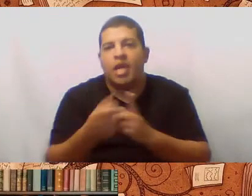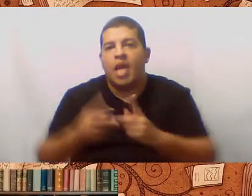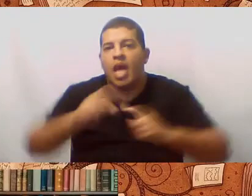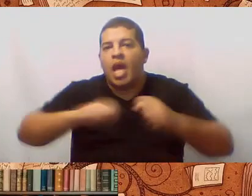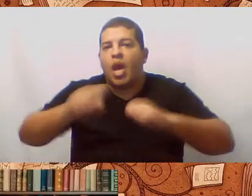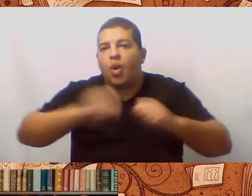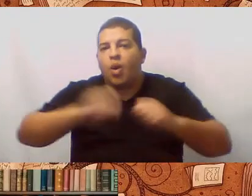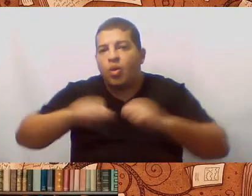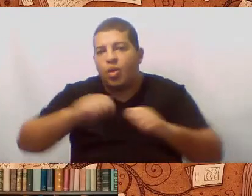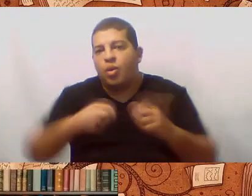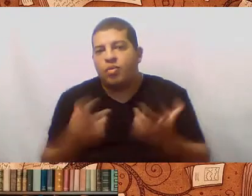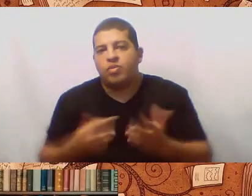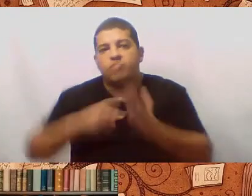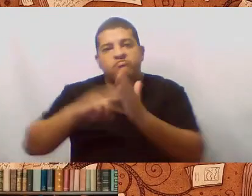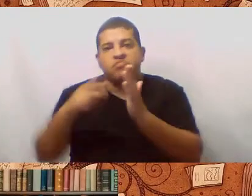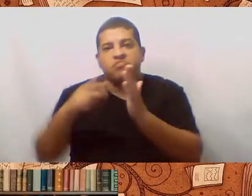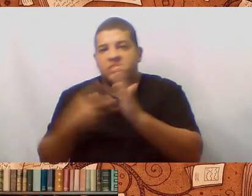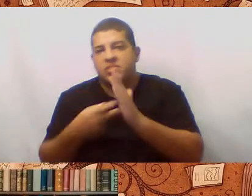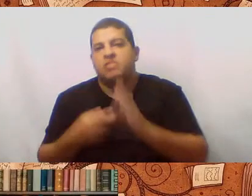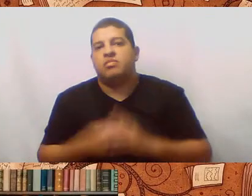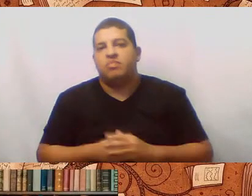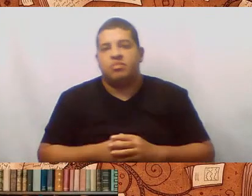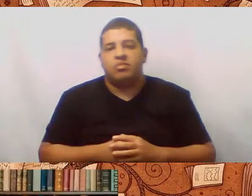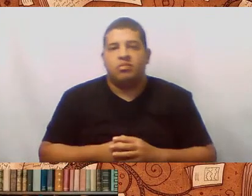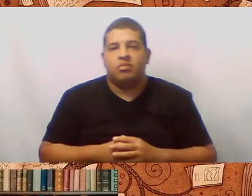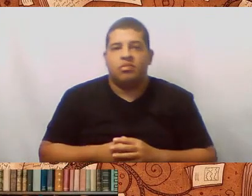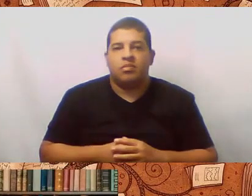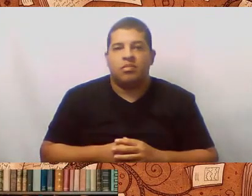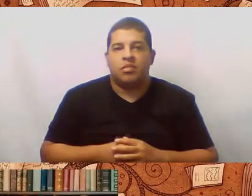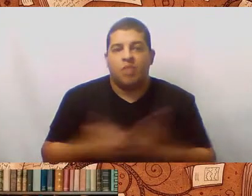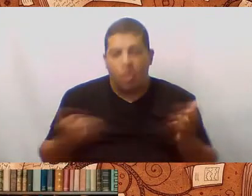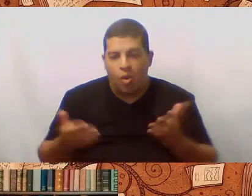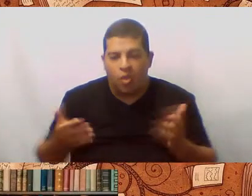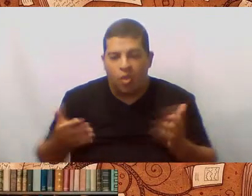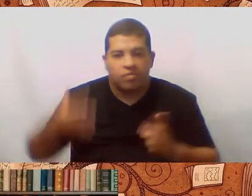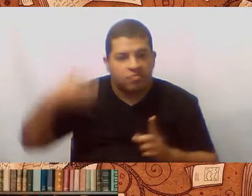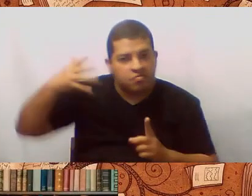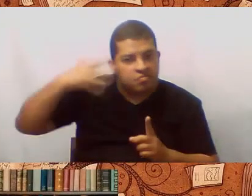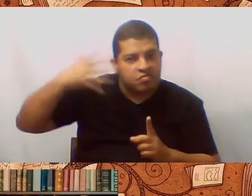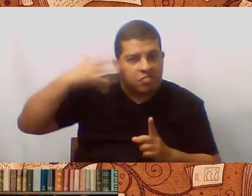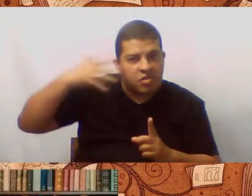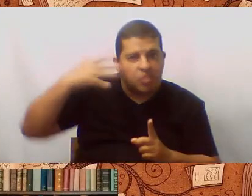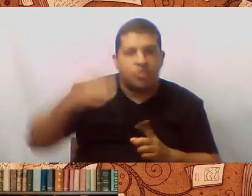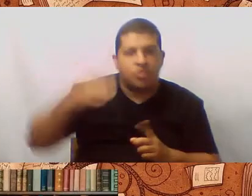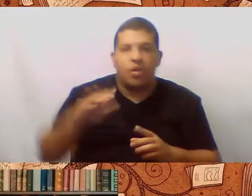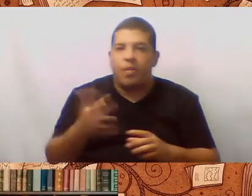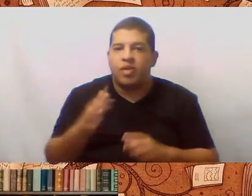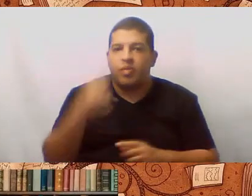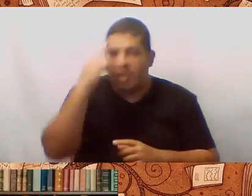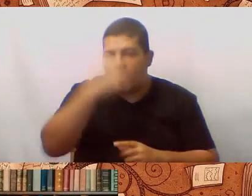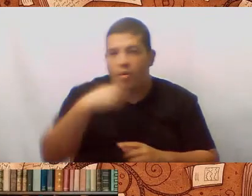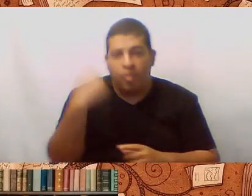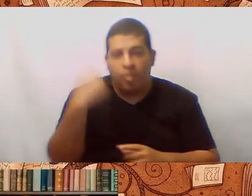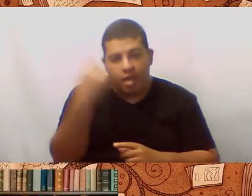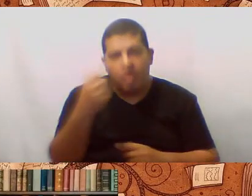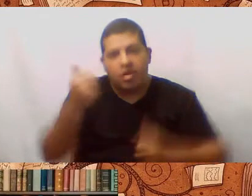simbólicos. Isso foi o que eu tentei sustentar aqui durante essa uma hora dessa intervenção.